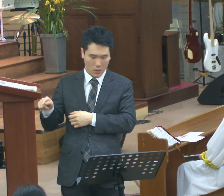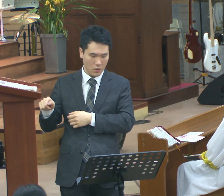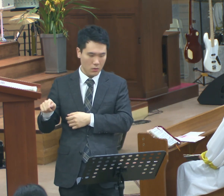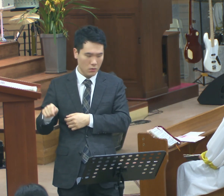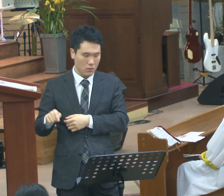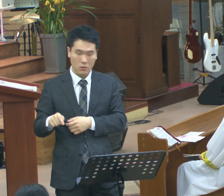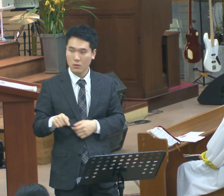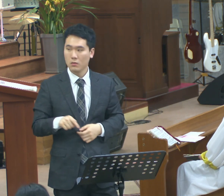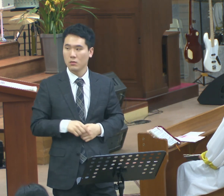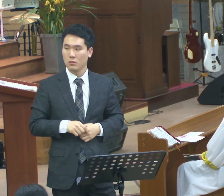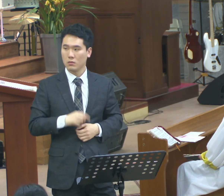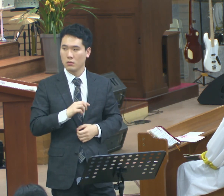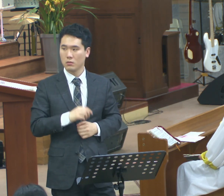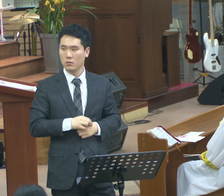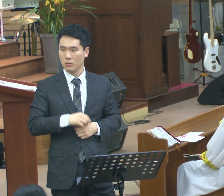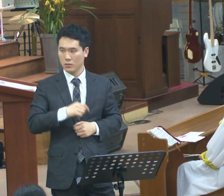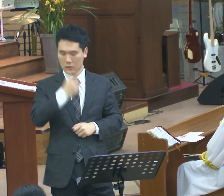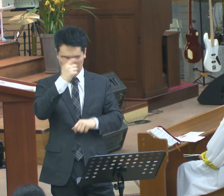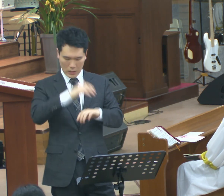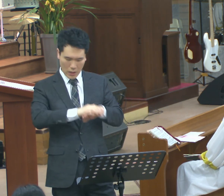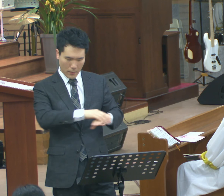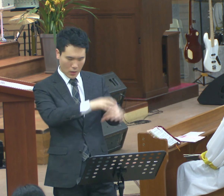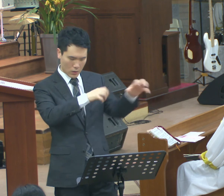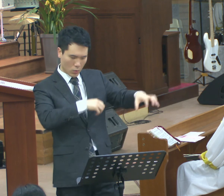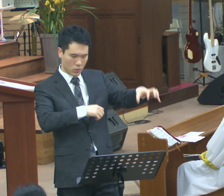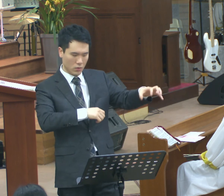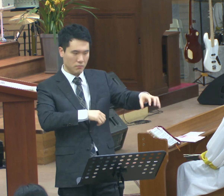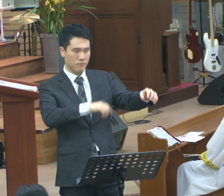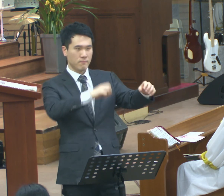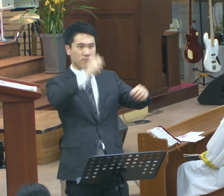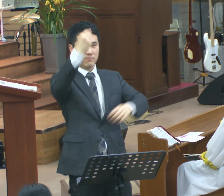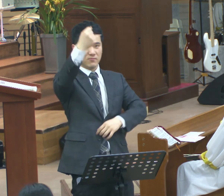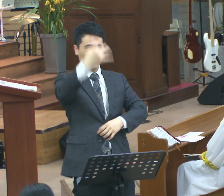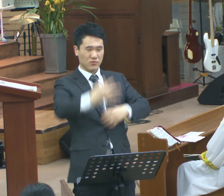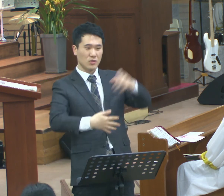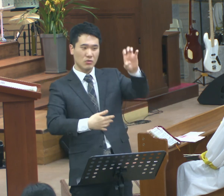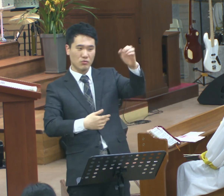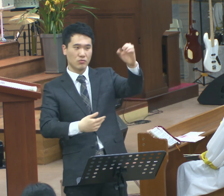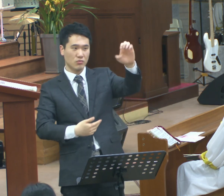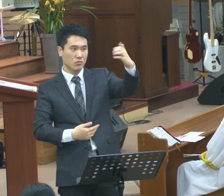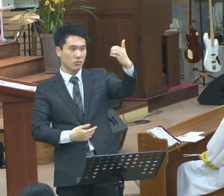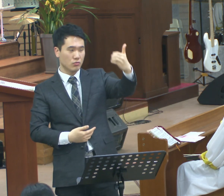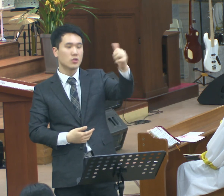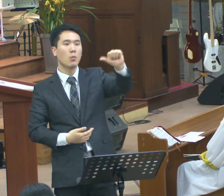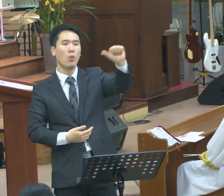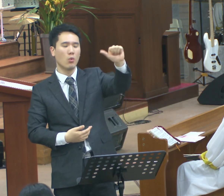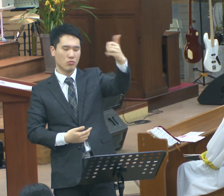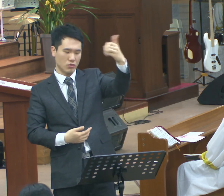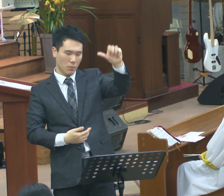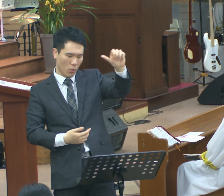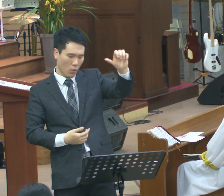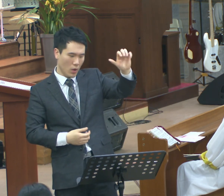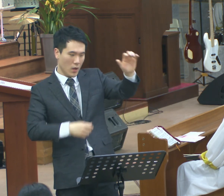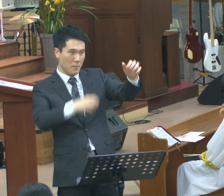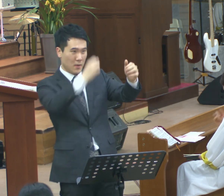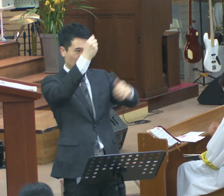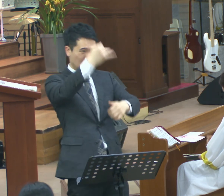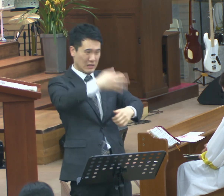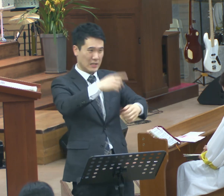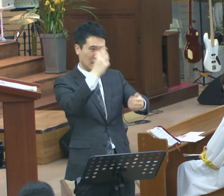예배당에다가 입구에다가 95개 조문 딱 갖다 붙였어요. 이게 난리가 났어요. 이거 사형에 처해야 된다. 그런데